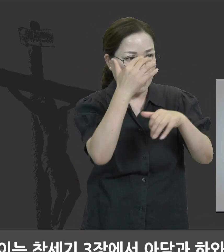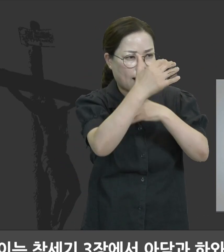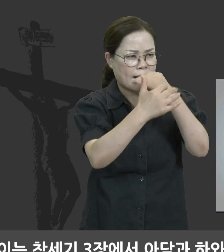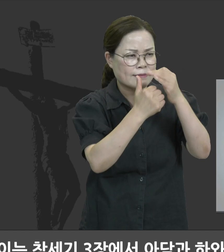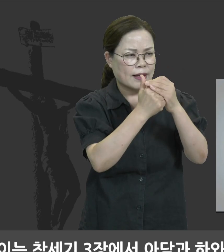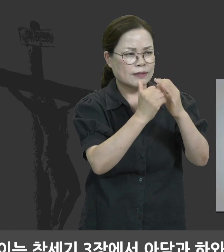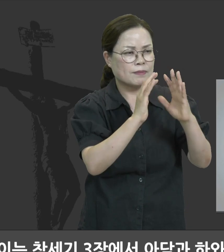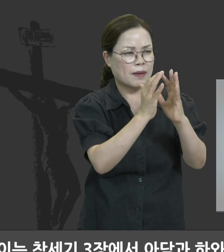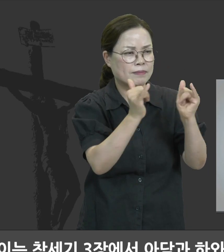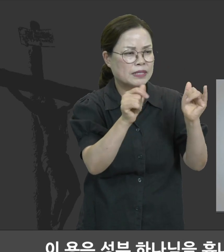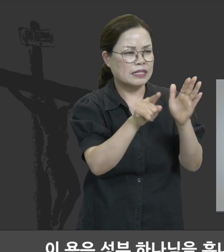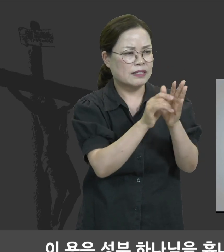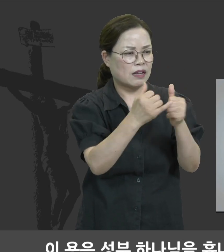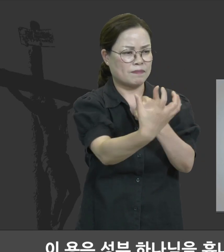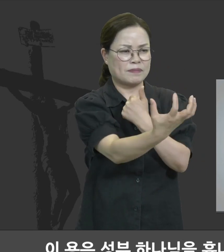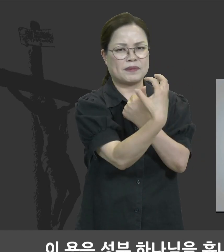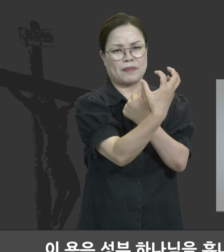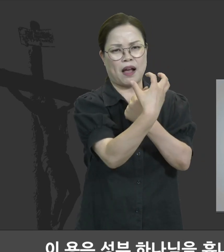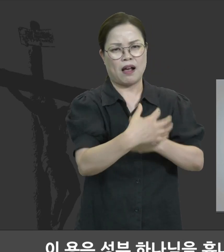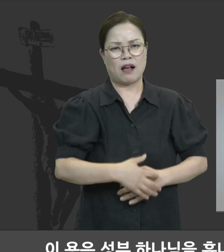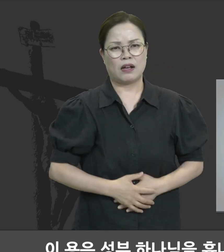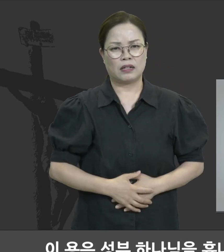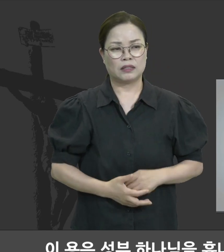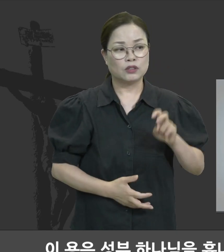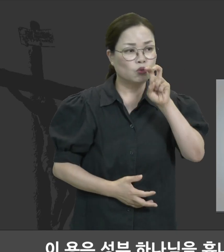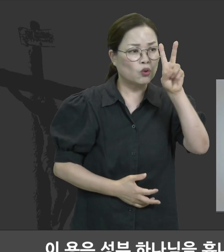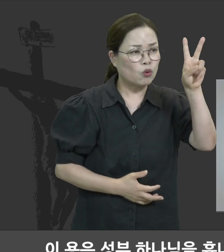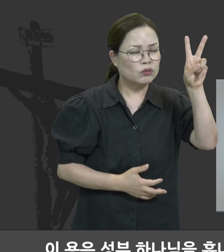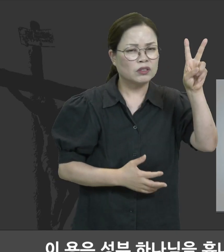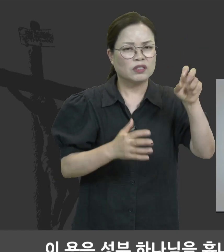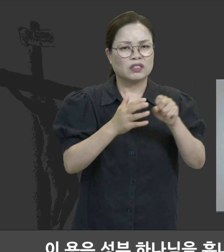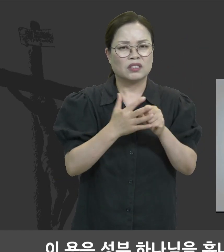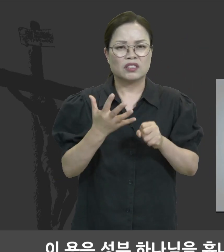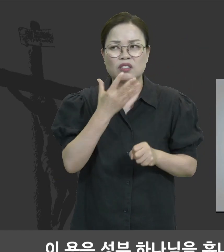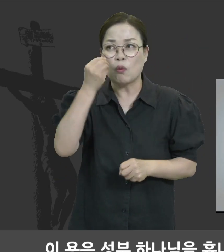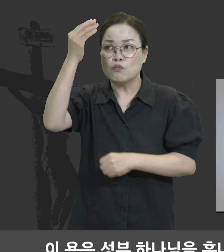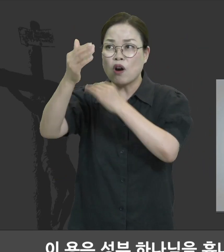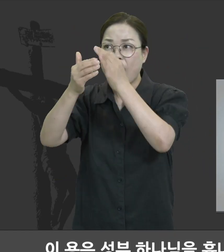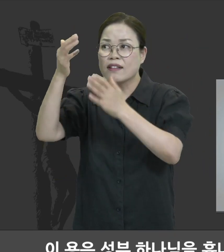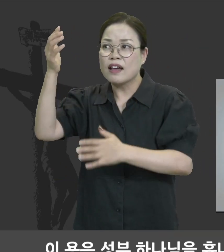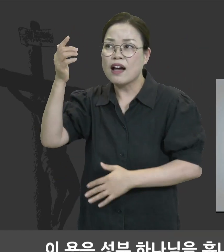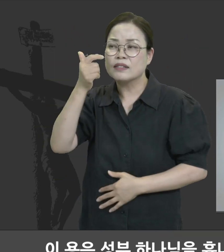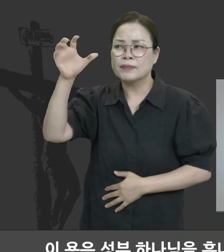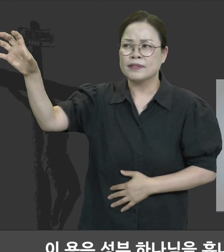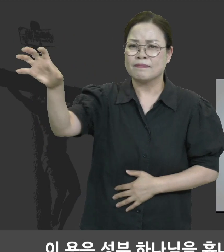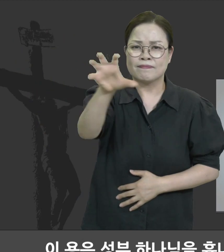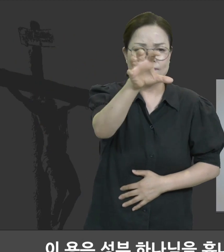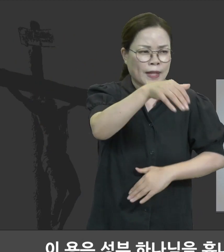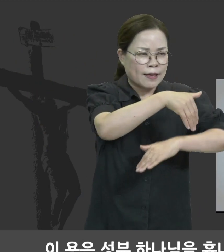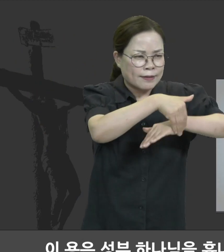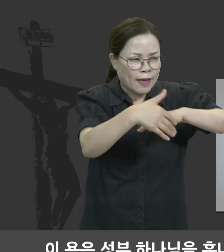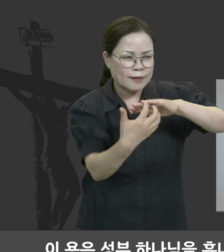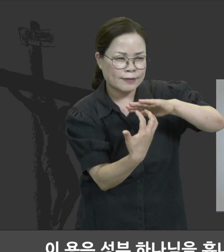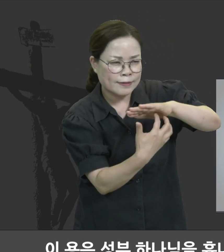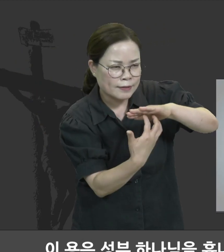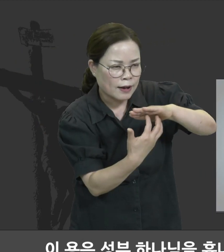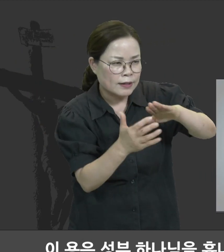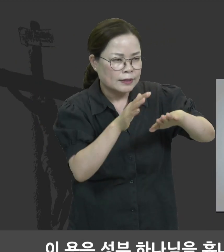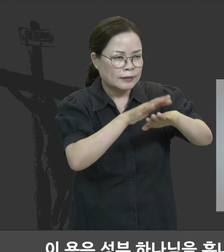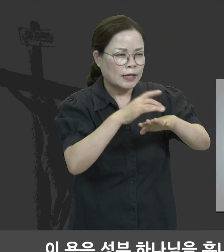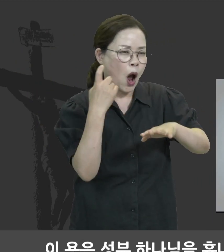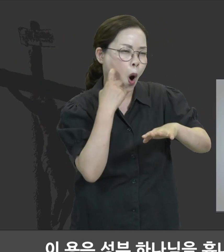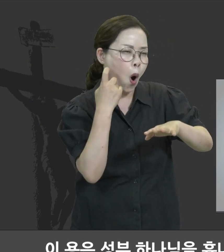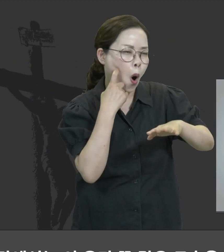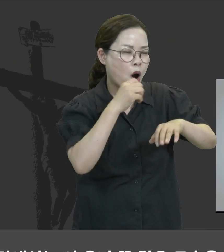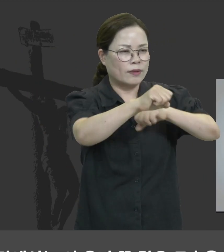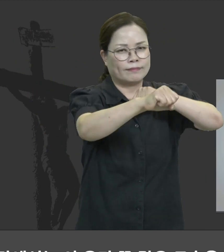핍박하는 존재입니다. 이 용은 성부 하나님을 흉내내며 계획을 세우고 그것을 실행하려고